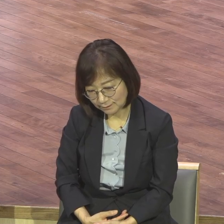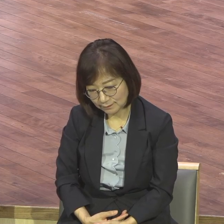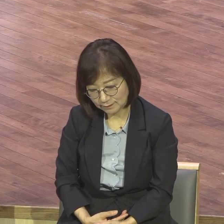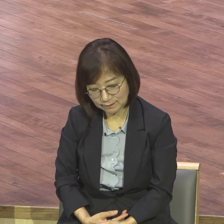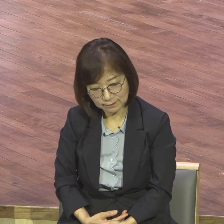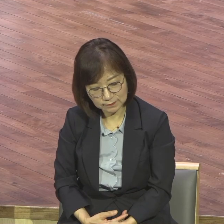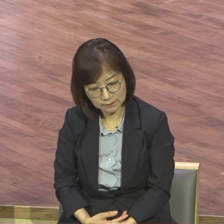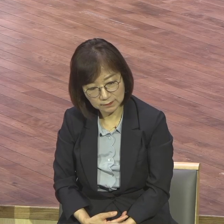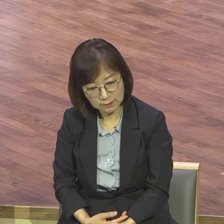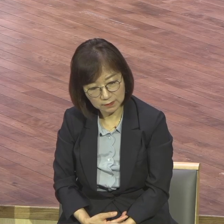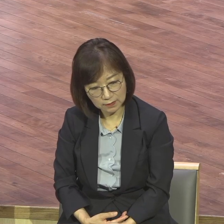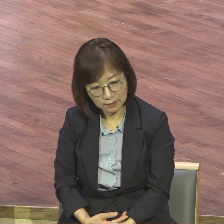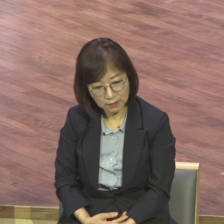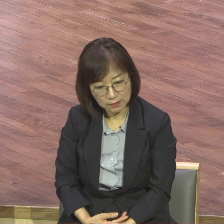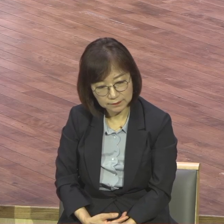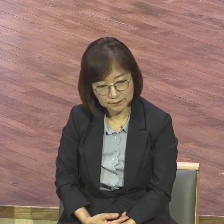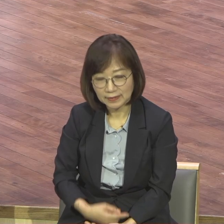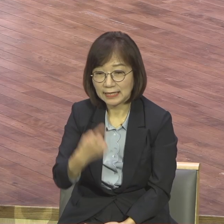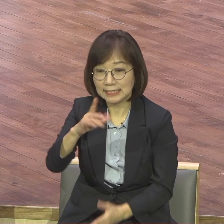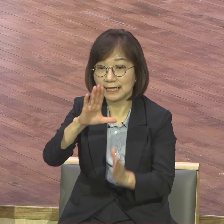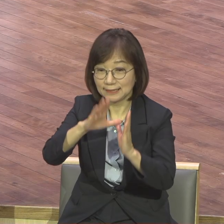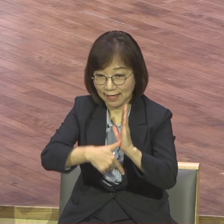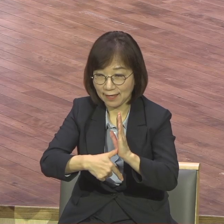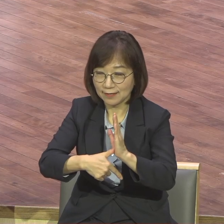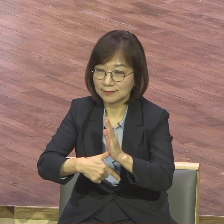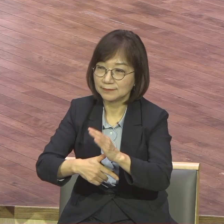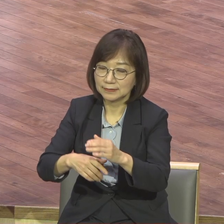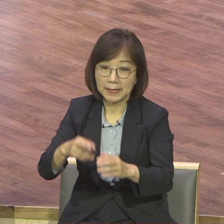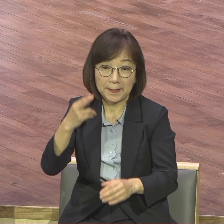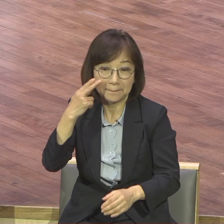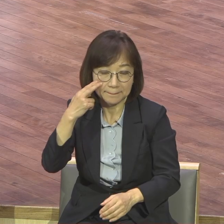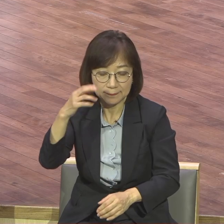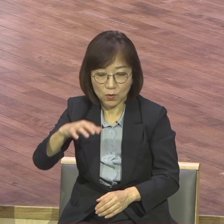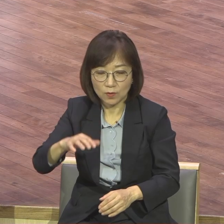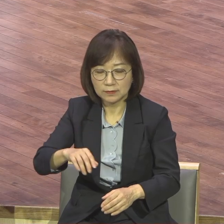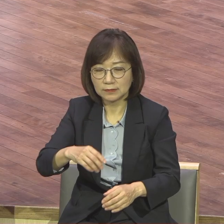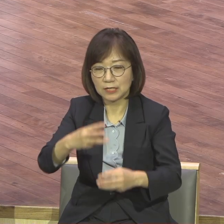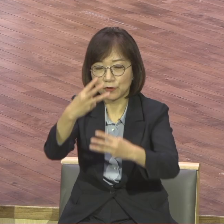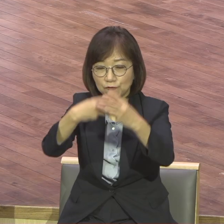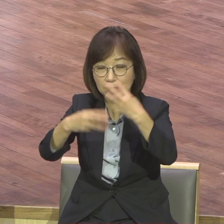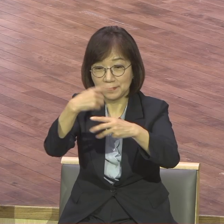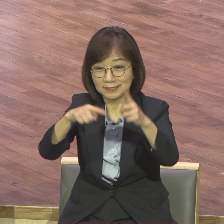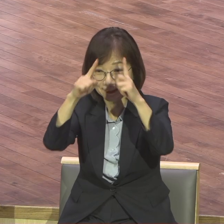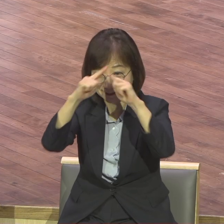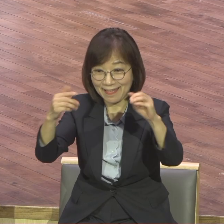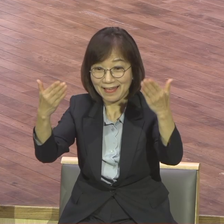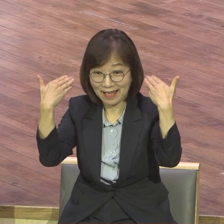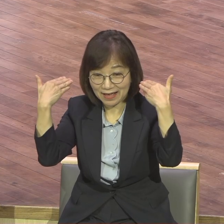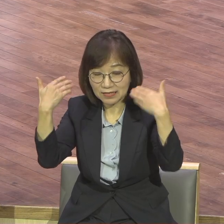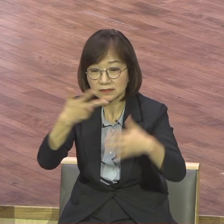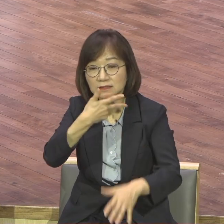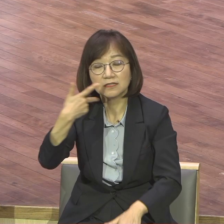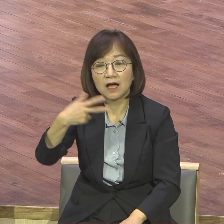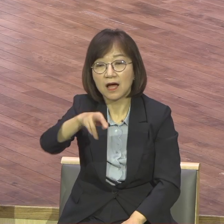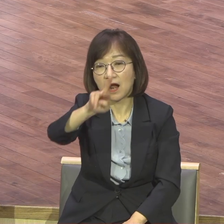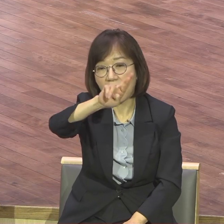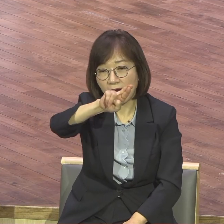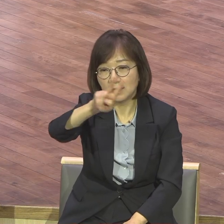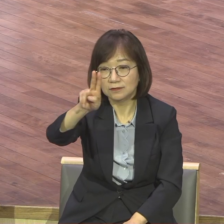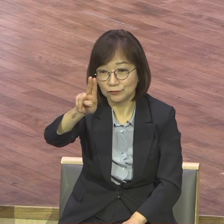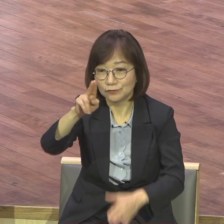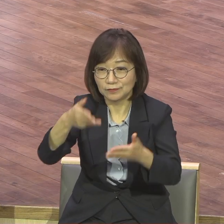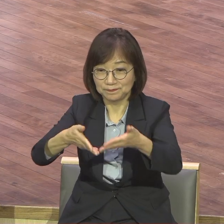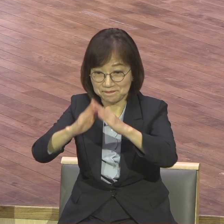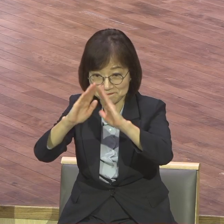자 이런 시대에 하나님 알류를 세웠어. 알류를 세웠어. 그래가지고 정말 원색적 복음, 오직 성경적